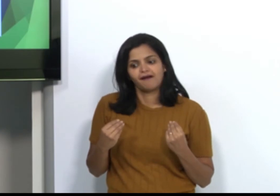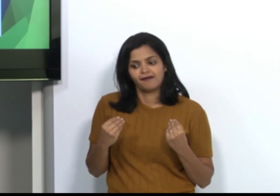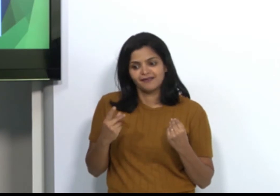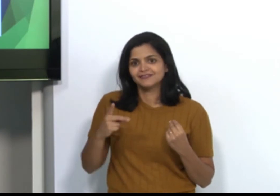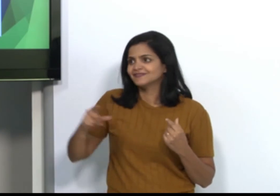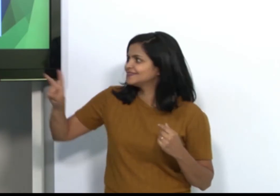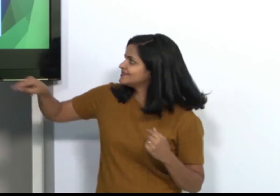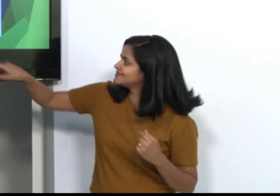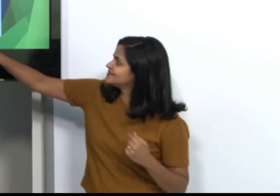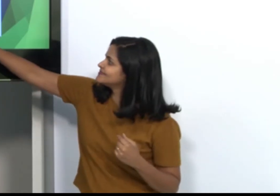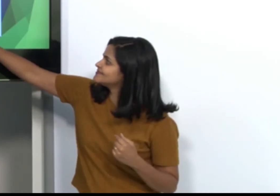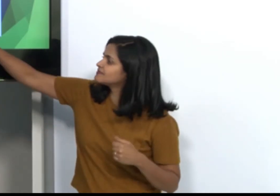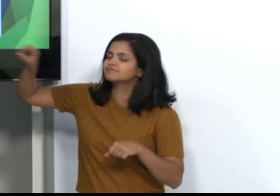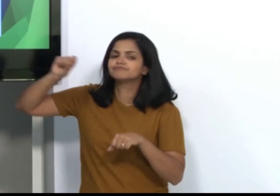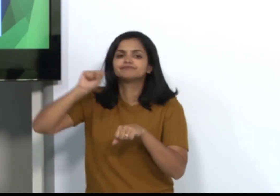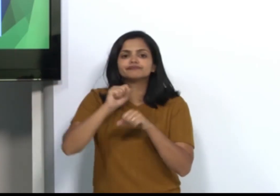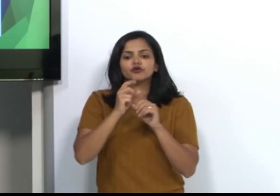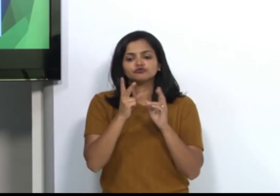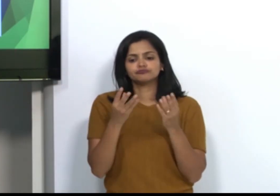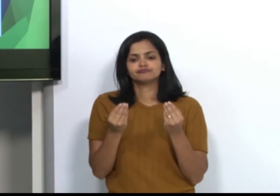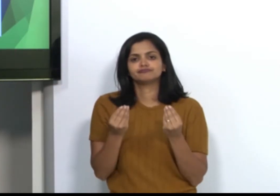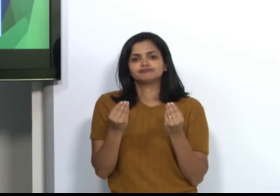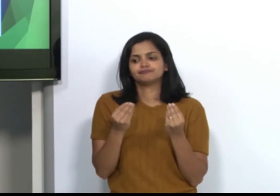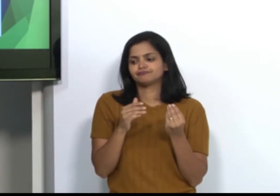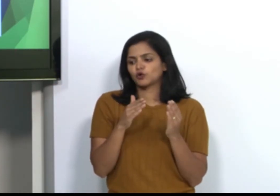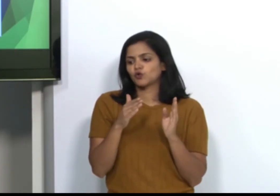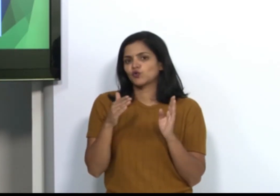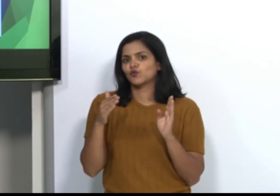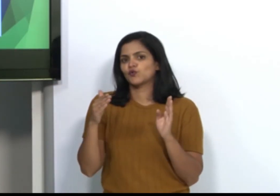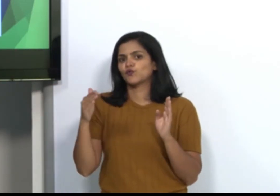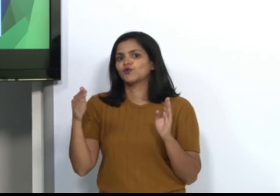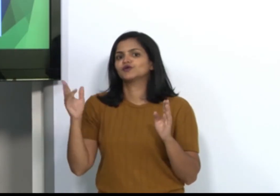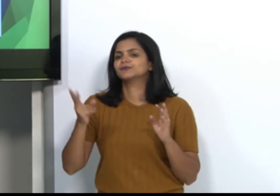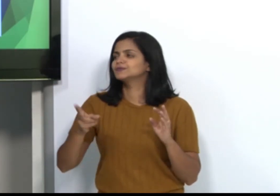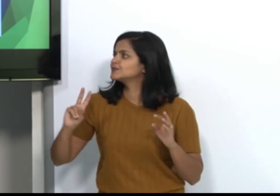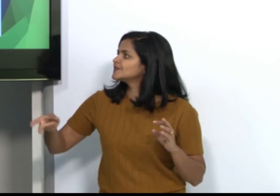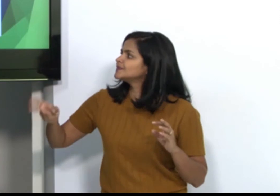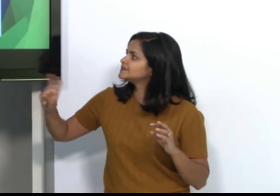continua. Veja o tempo que ficou no sinal.